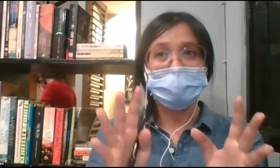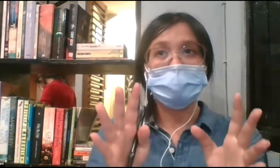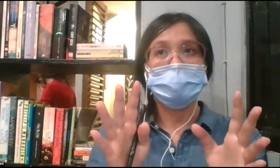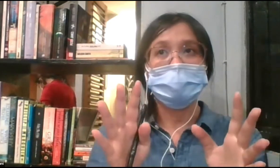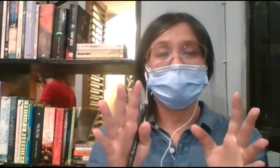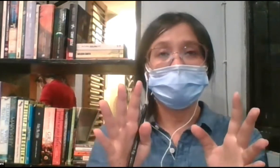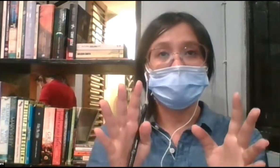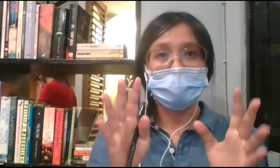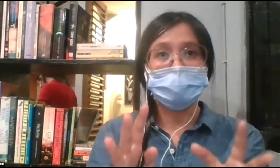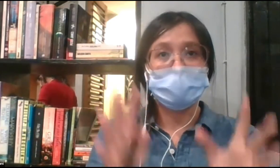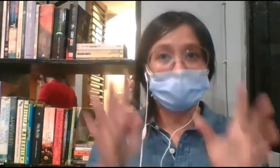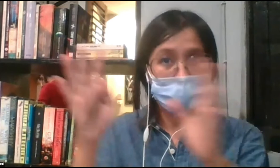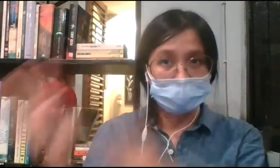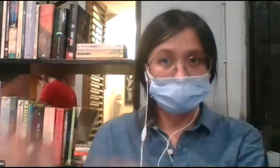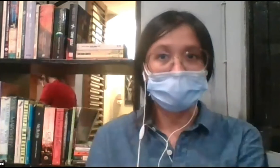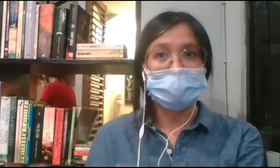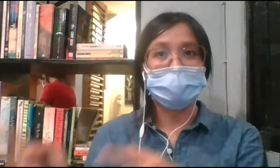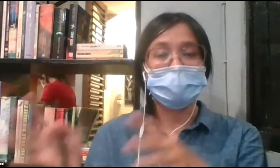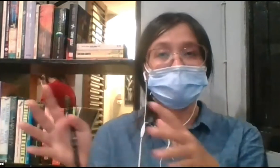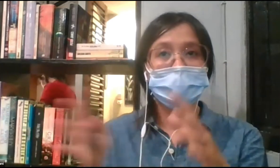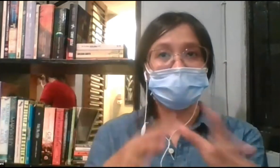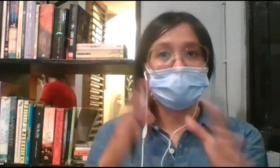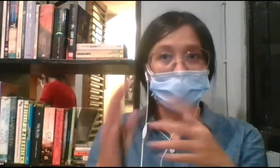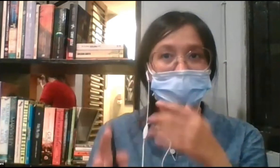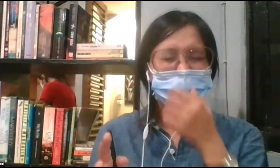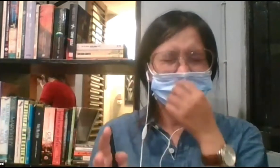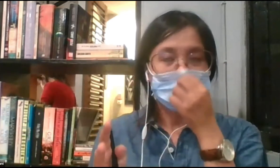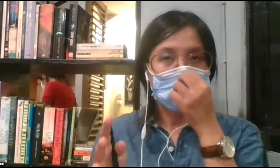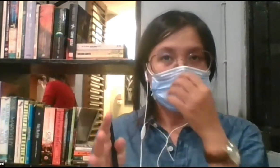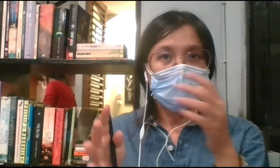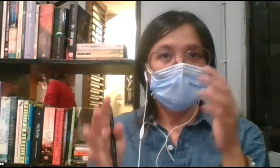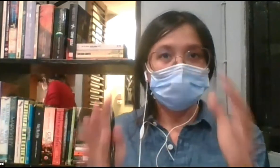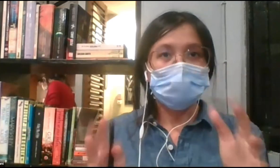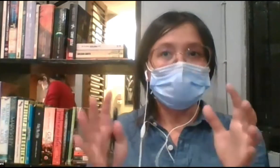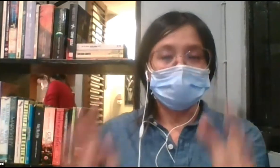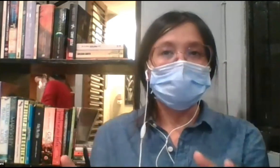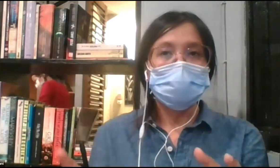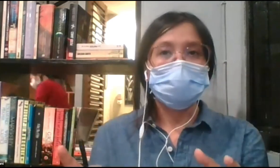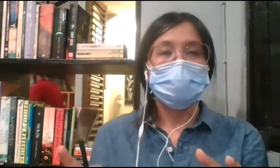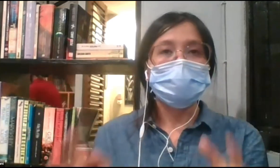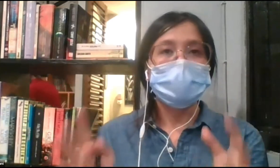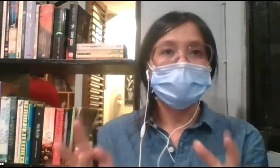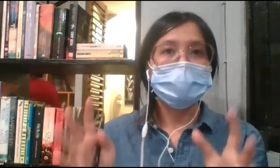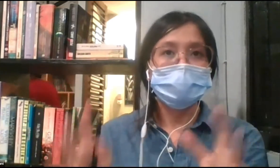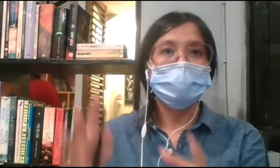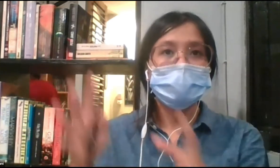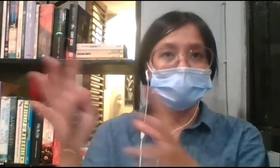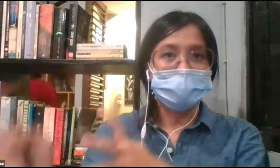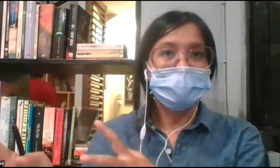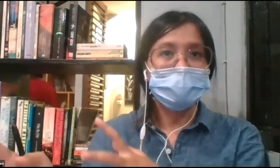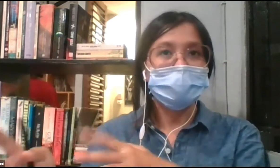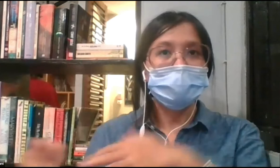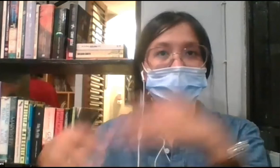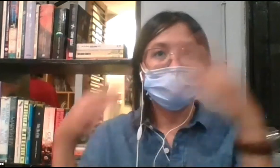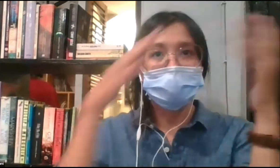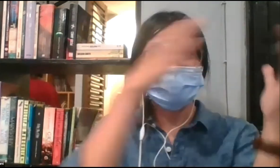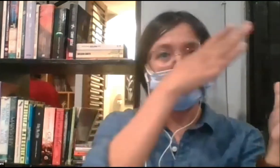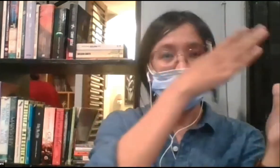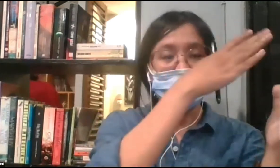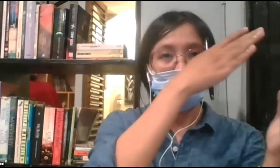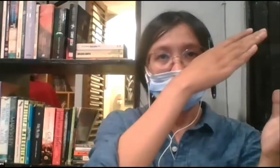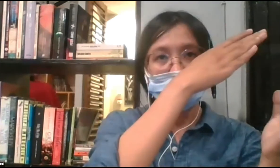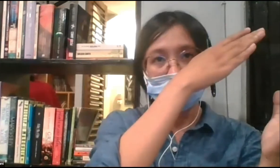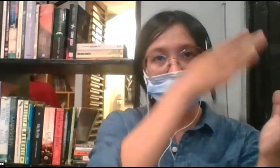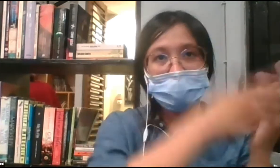sama. Kenapa kemudian ada majalah, kenapa kemudian ada koran, itu karena apa yang muncul di majalah itu nggak muncul